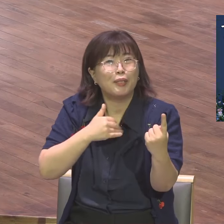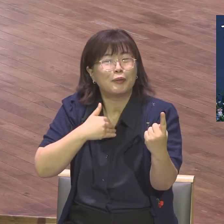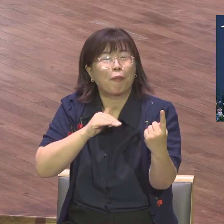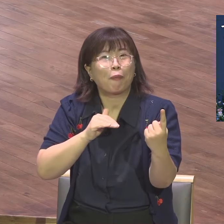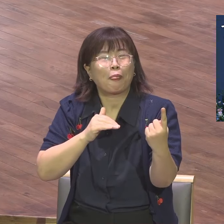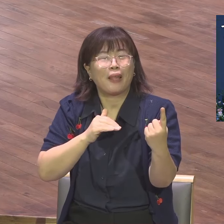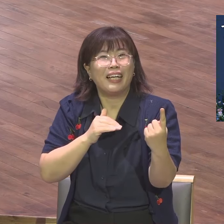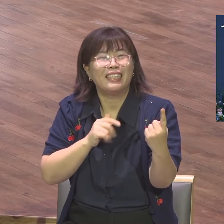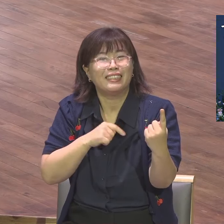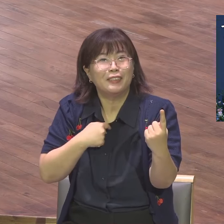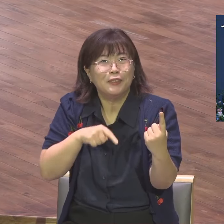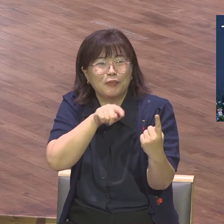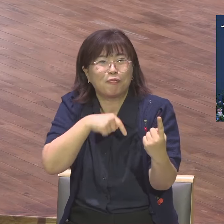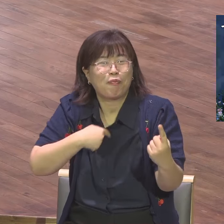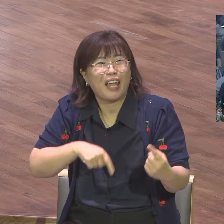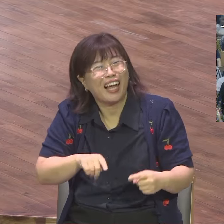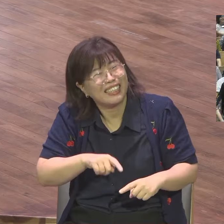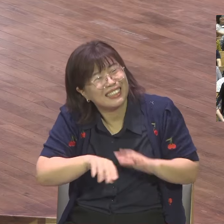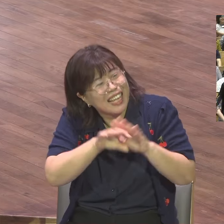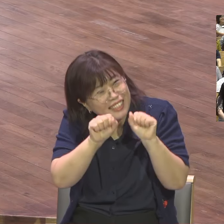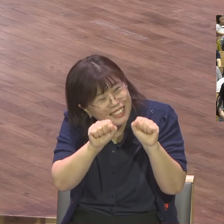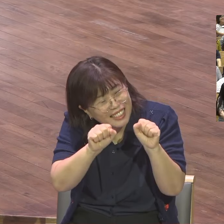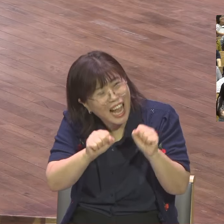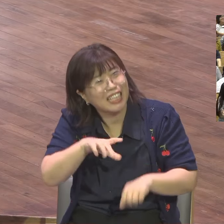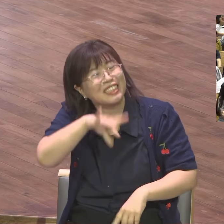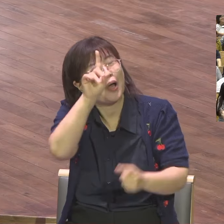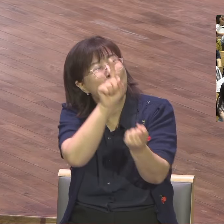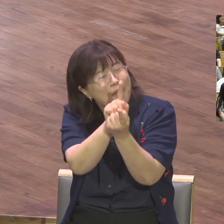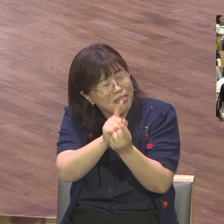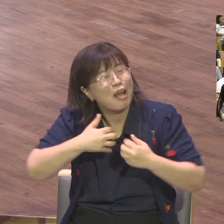많이 들었습니다. 처음 뵙겠습니다.